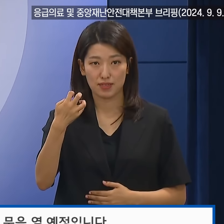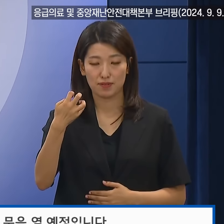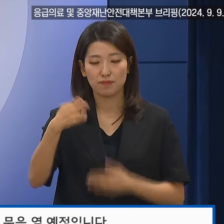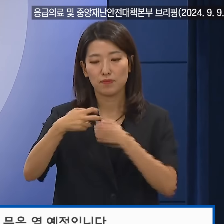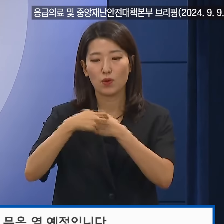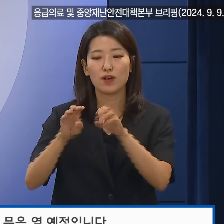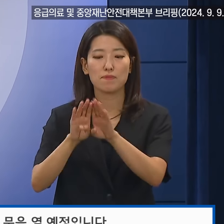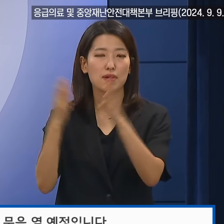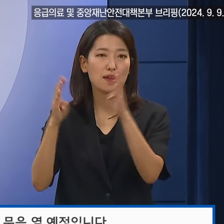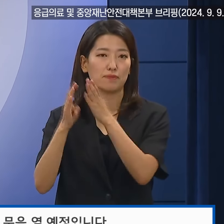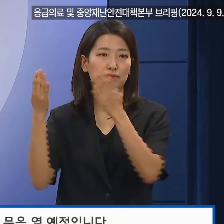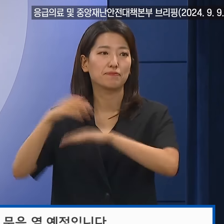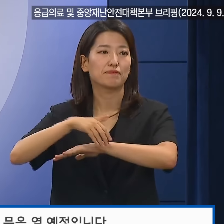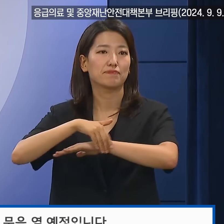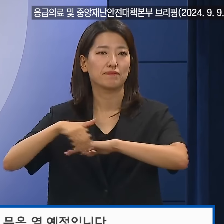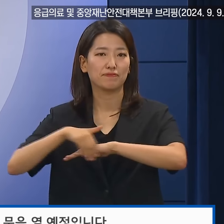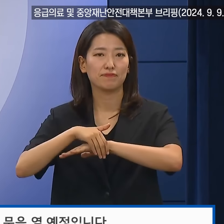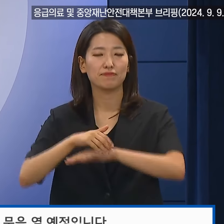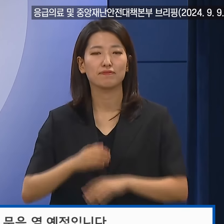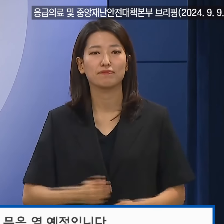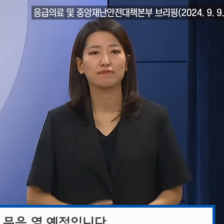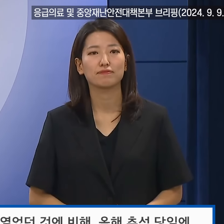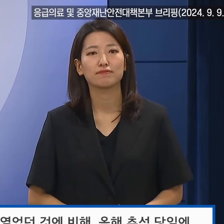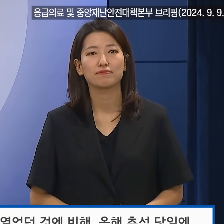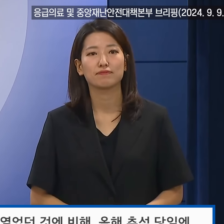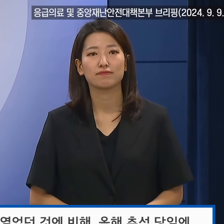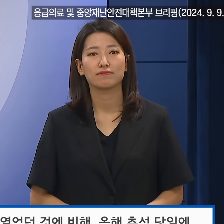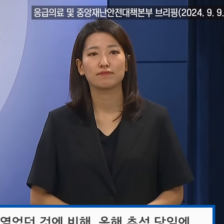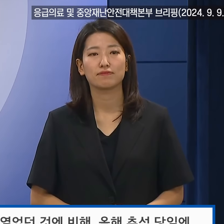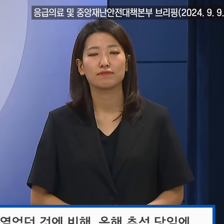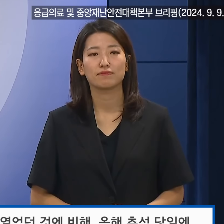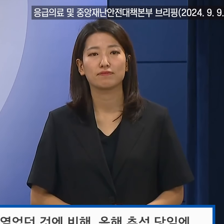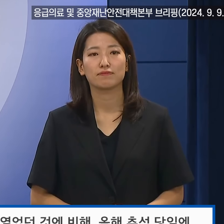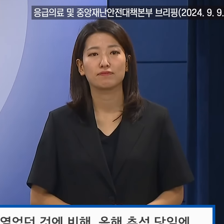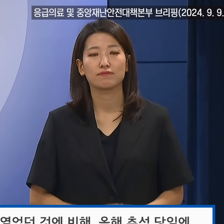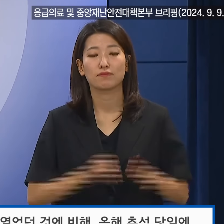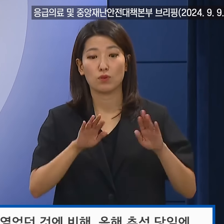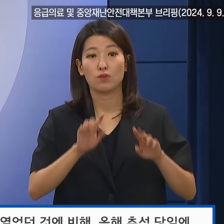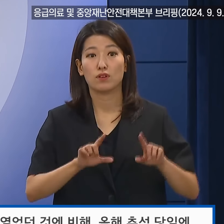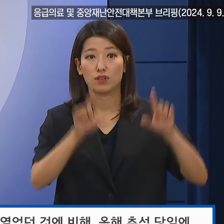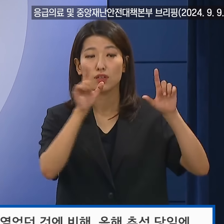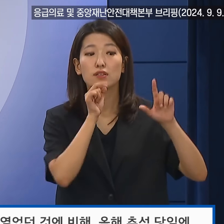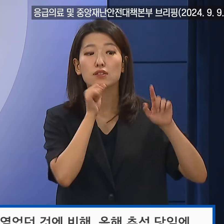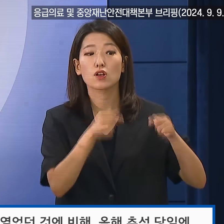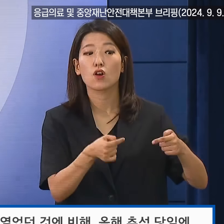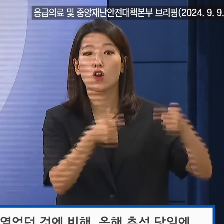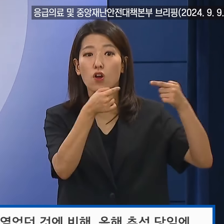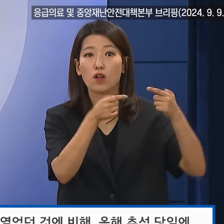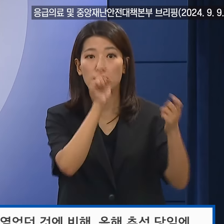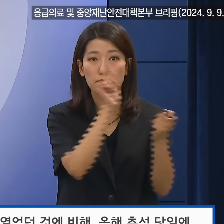3,840개소가 문을 열 예정입니다. 2024년 설 당일에